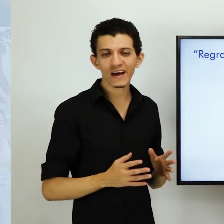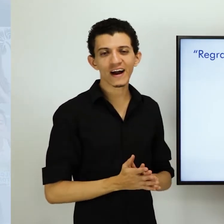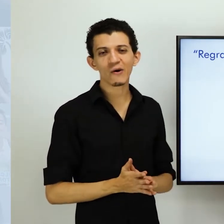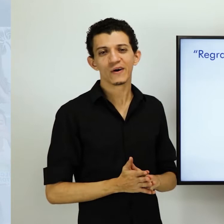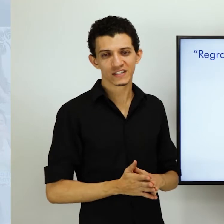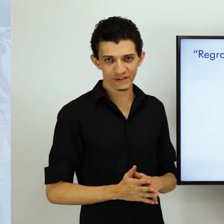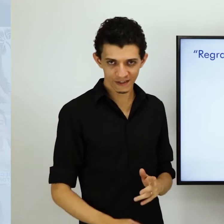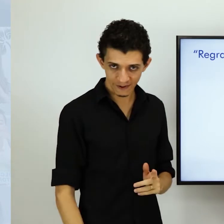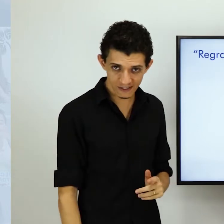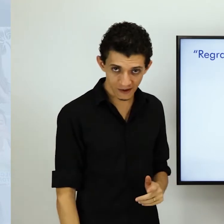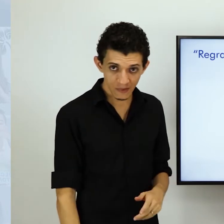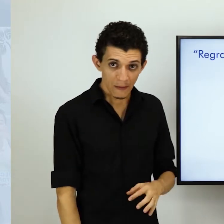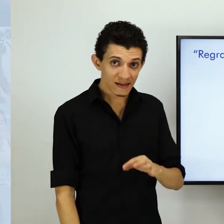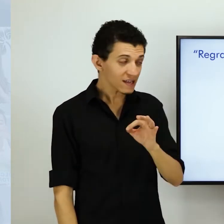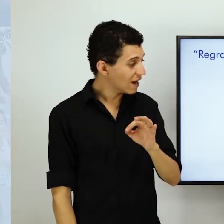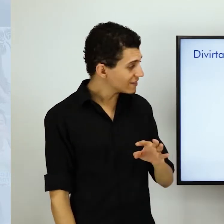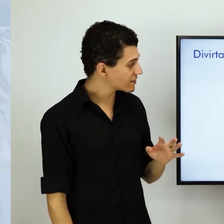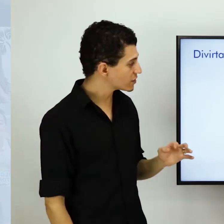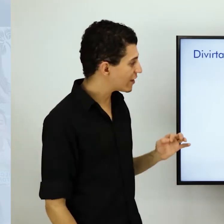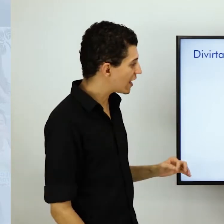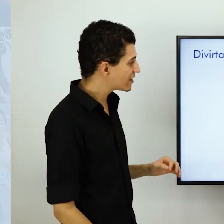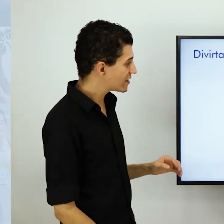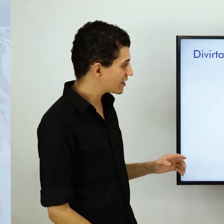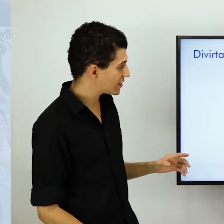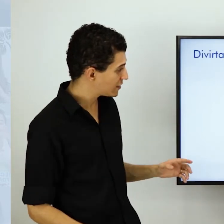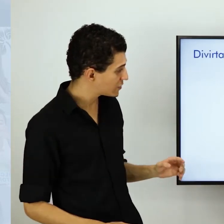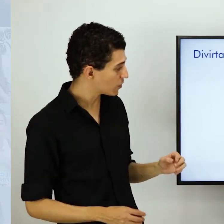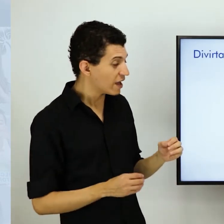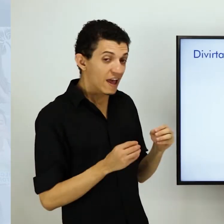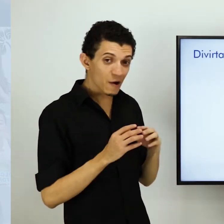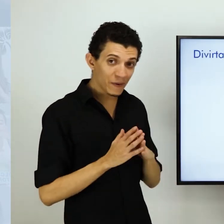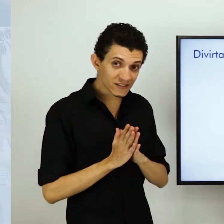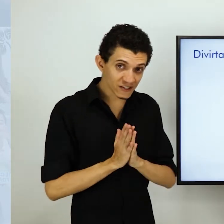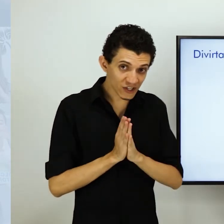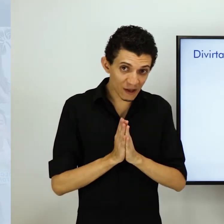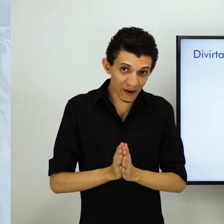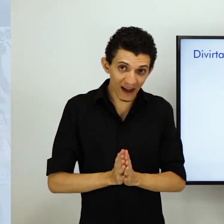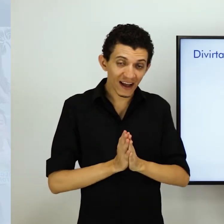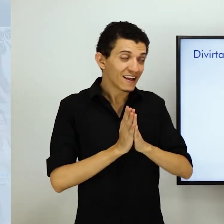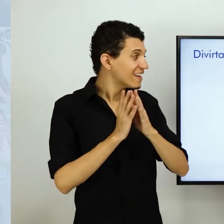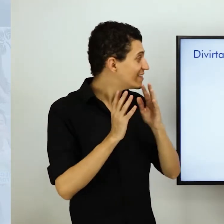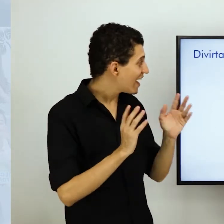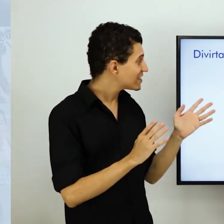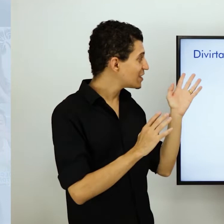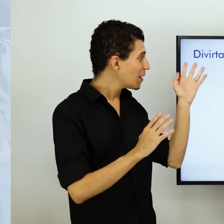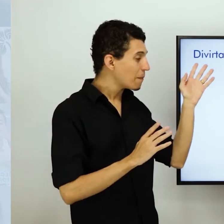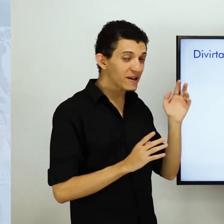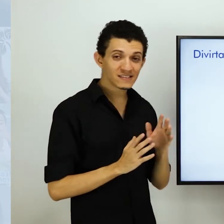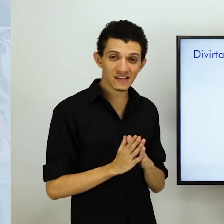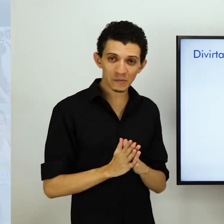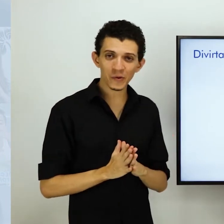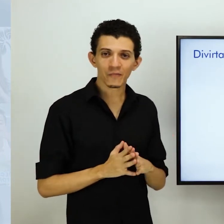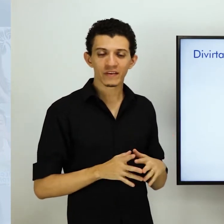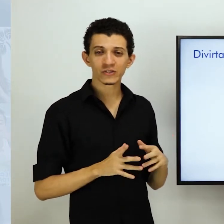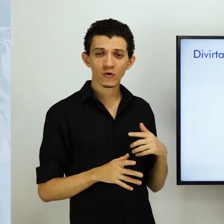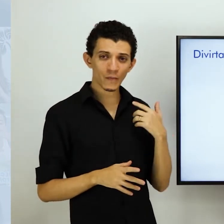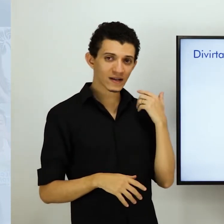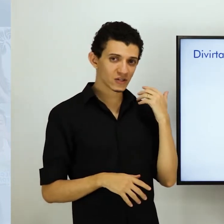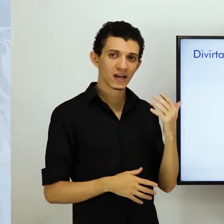legal de você fazer. Mas antes de eu te falar desse exercício, eu preciso te lembrar desse princípio que eu já compartilhei